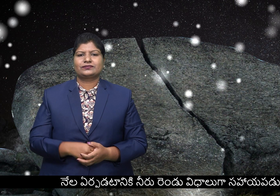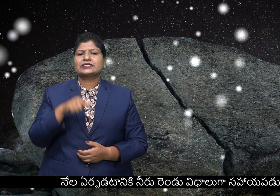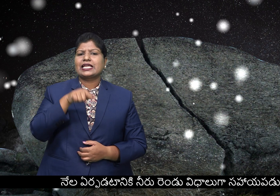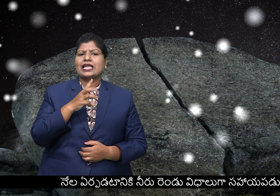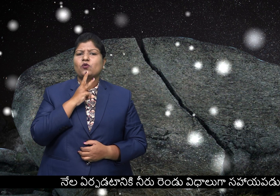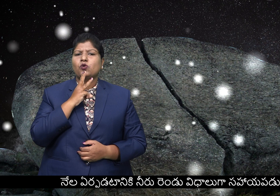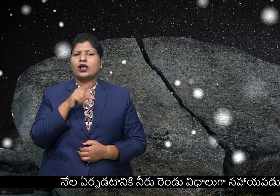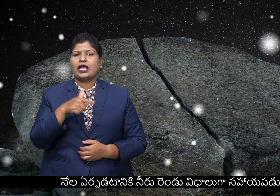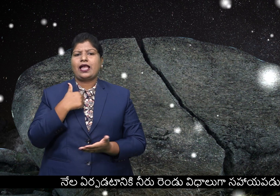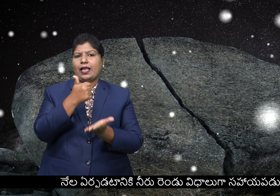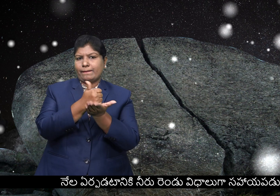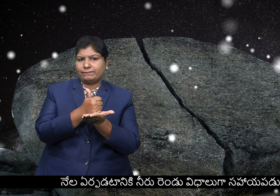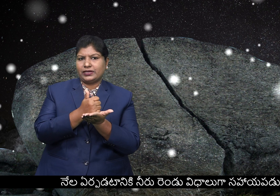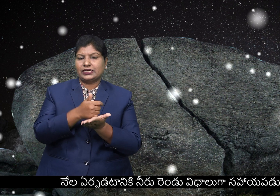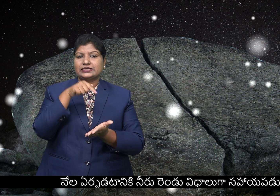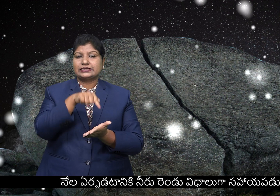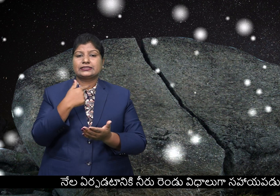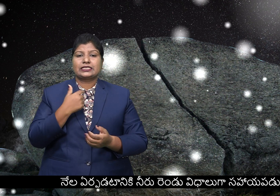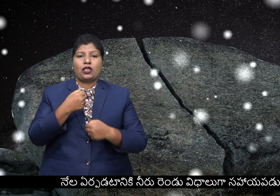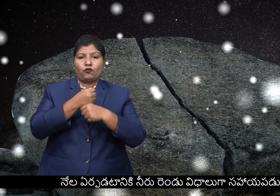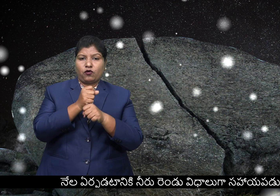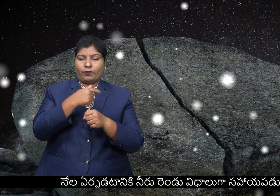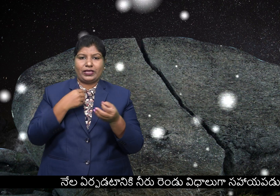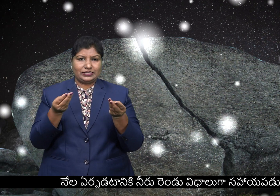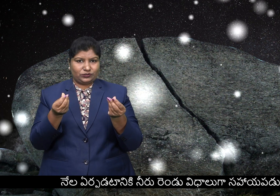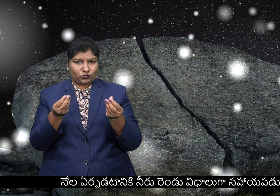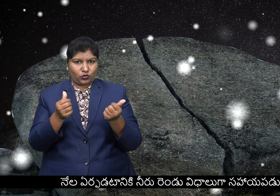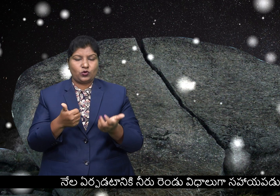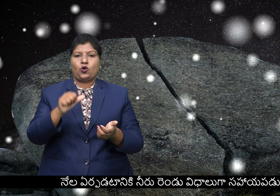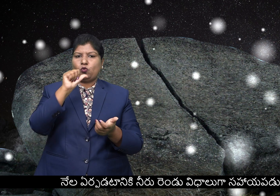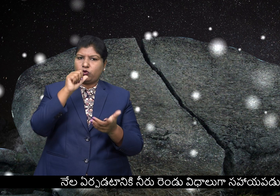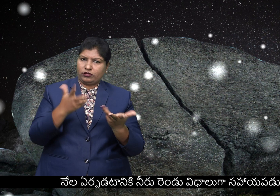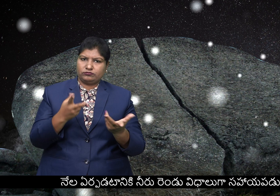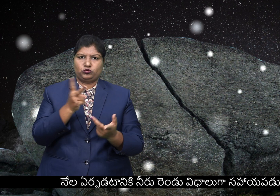నేల ఏర్పడడానికి నీరు 2 విధాలుగా సహాయపడుతుంది.